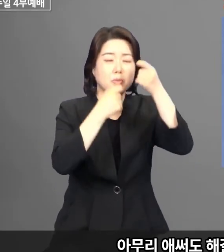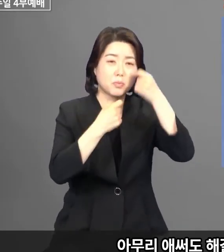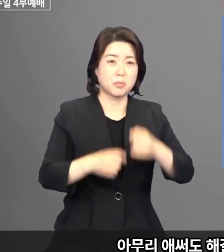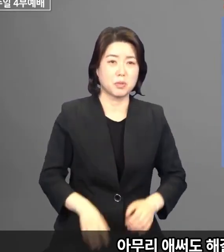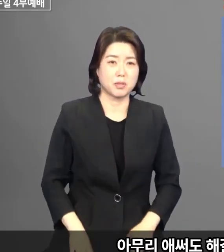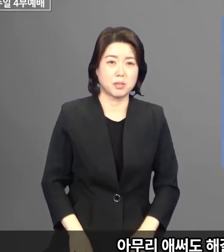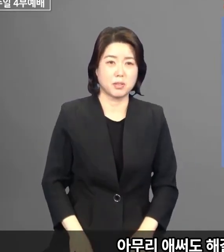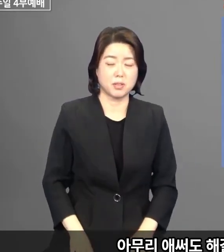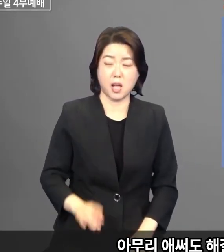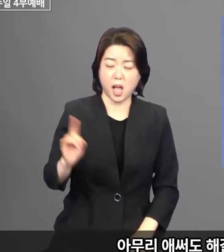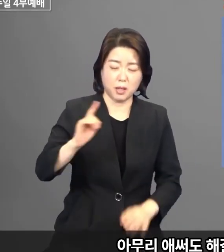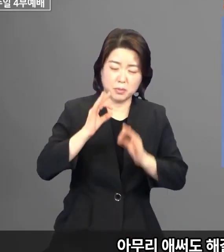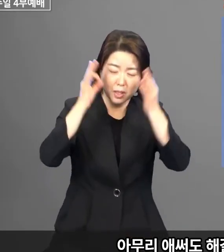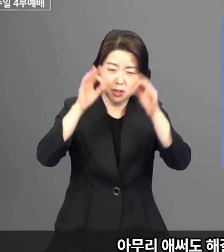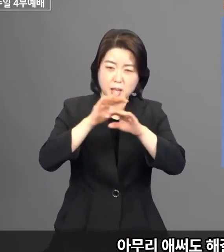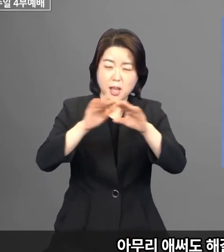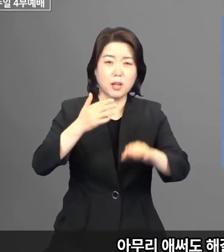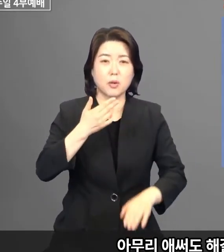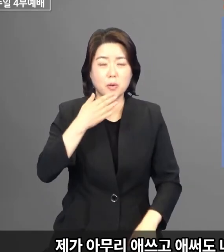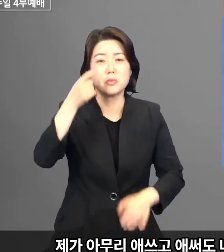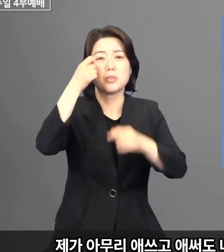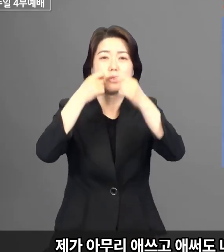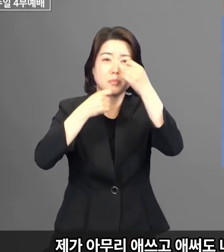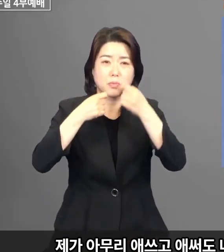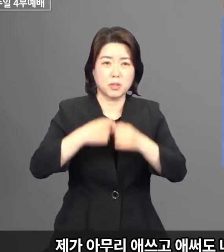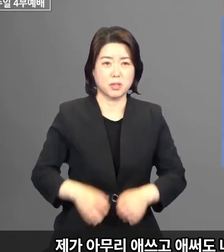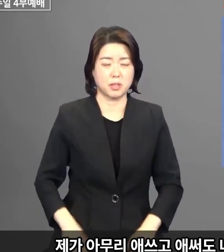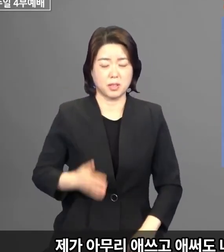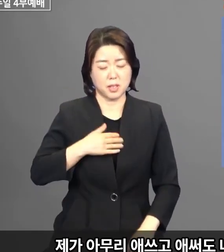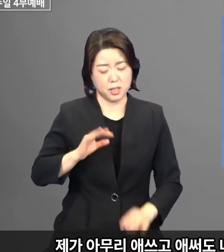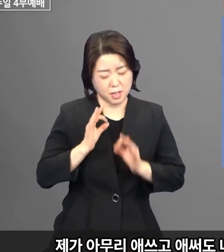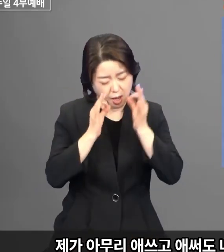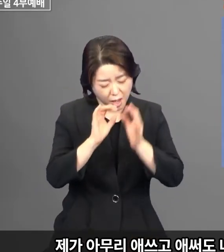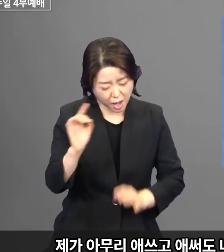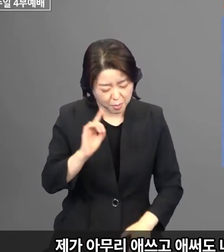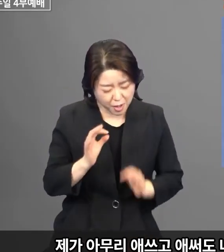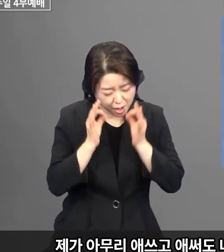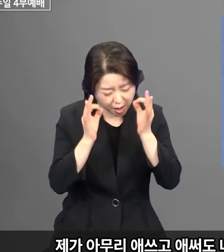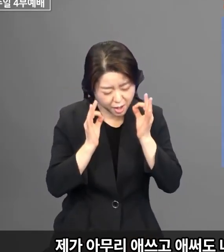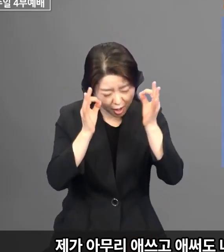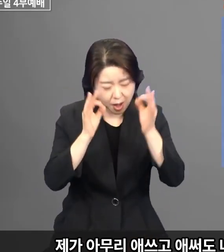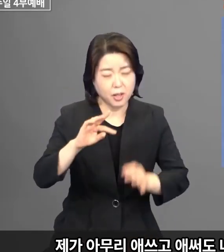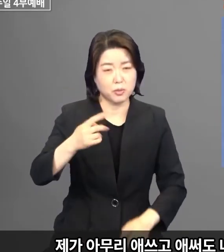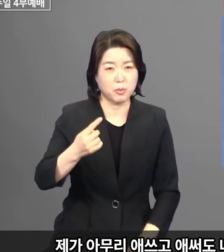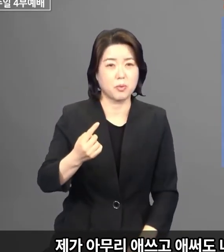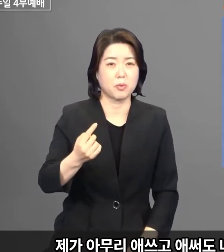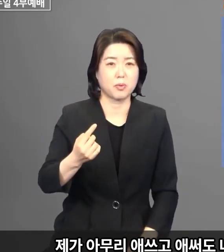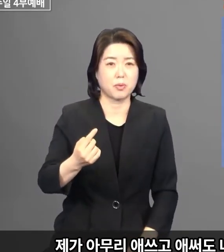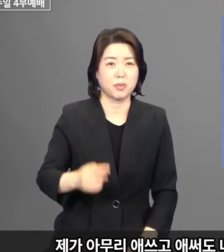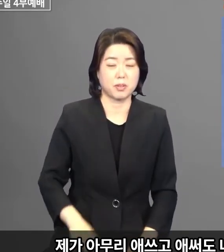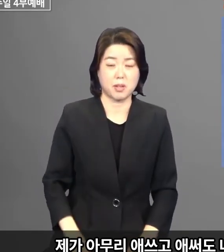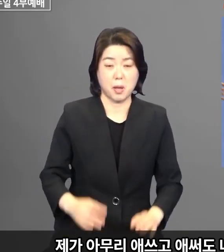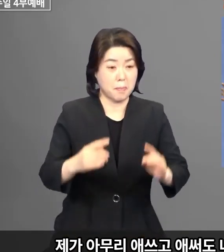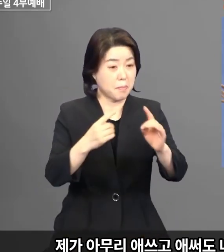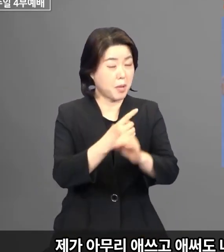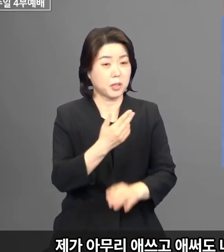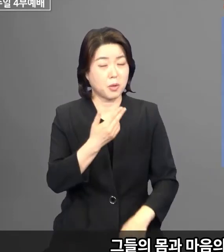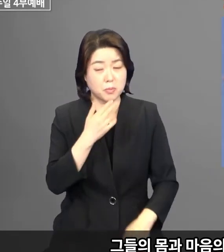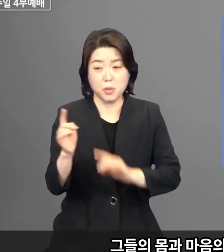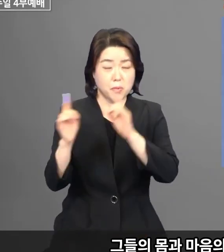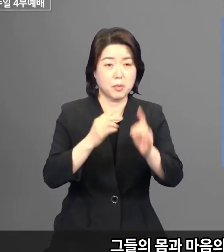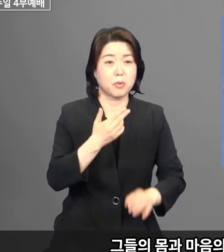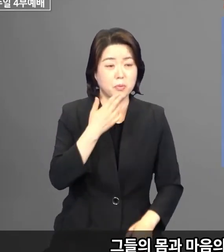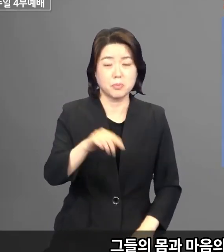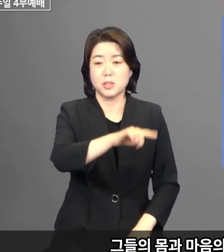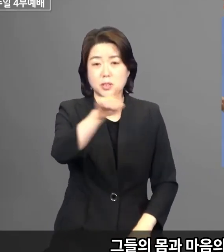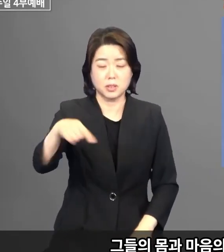애써도 해갈되지 않는 눈물을, 제가 아무리 애써도 나아지지 않는, 회복되지 않는